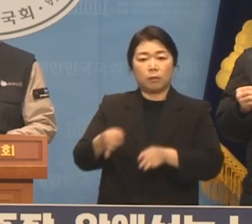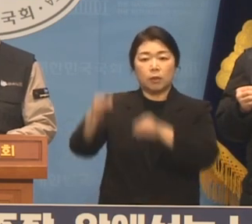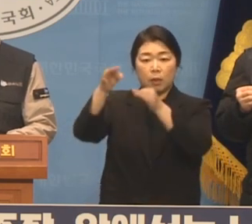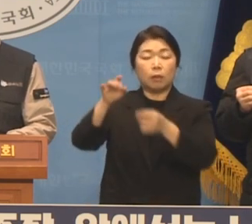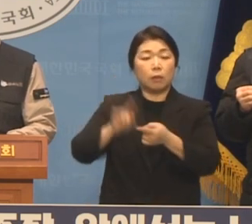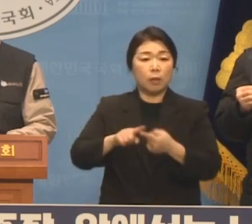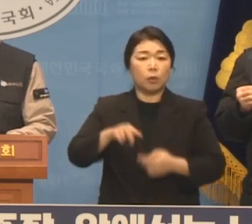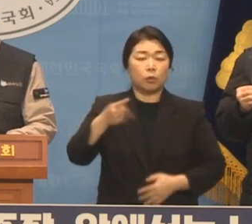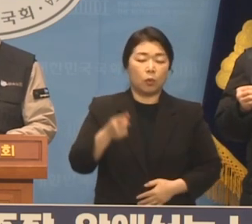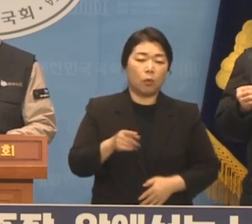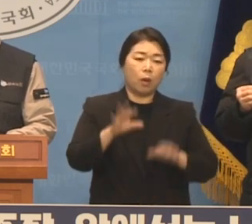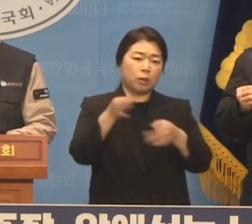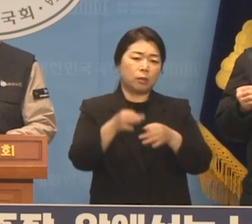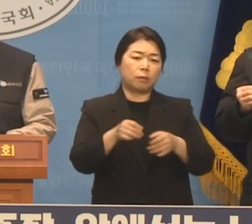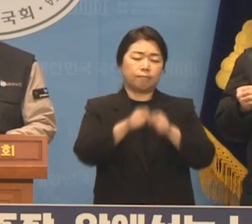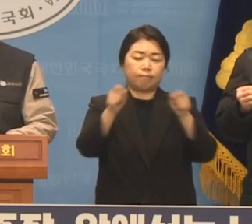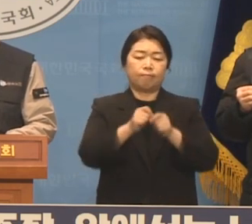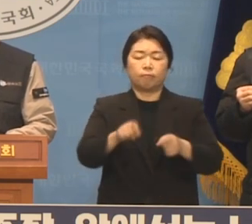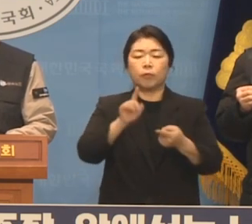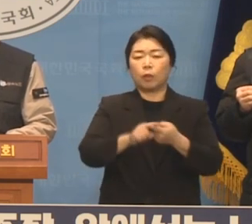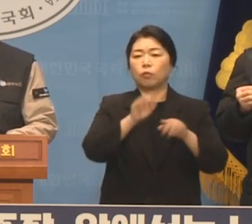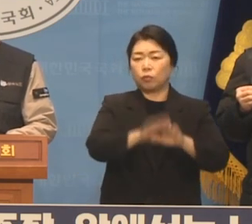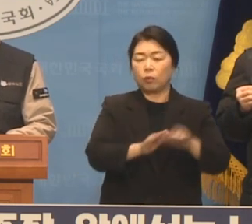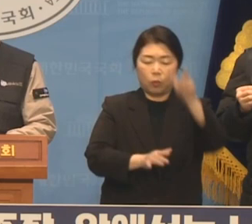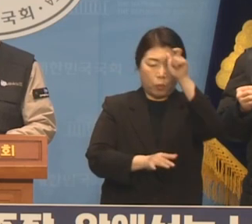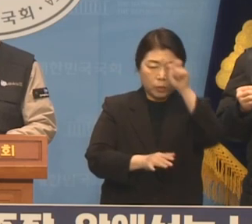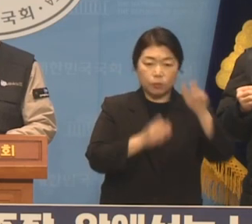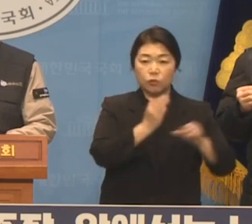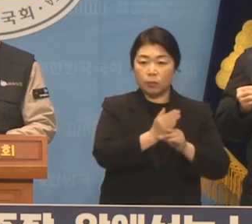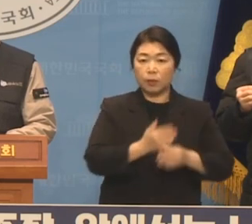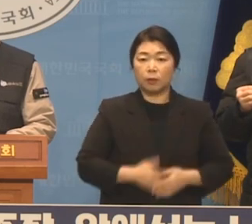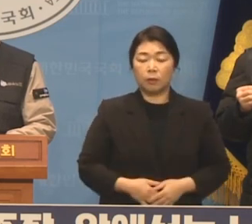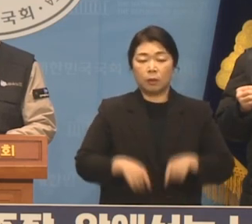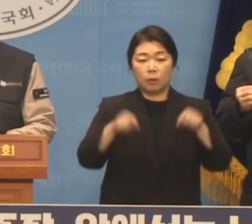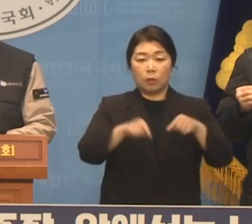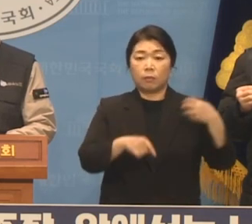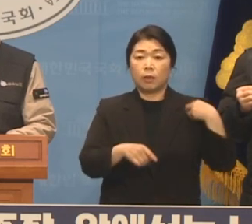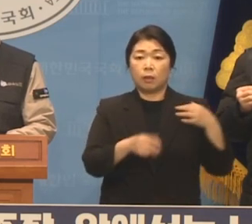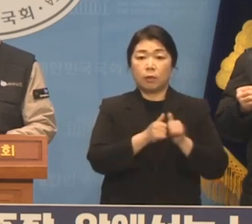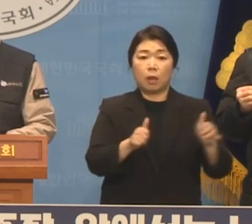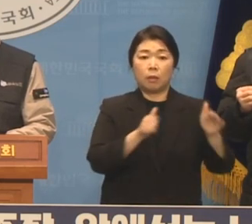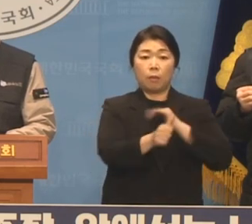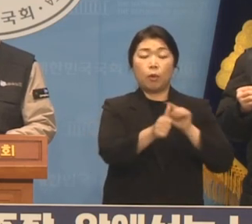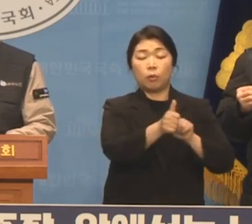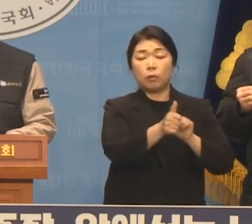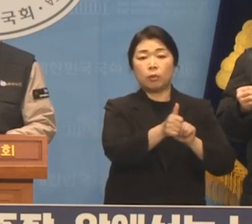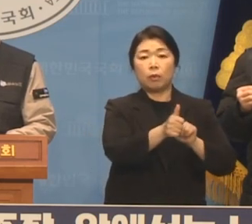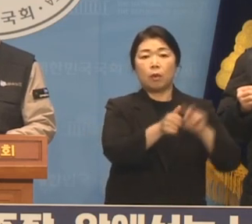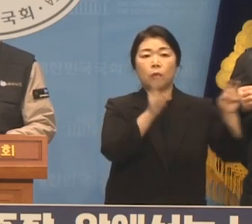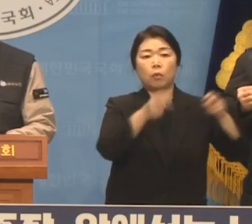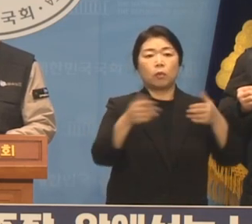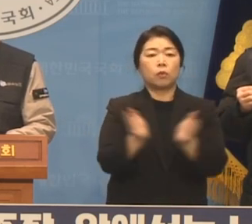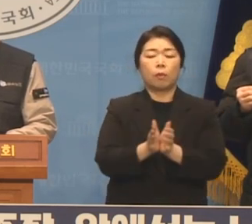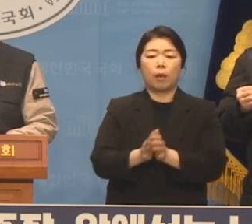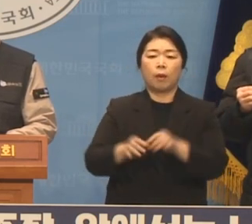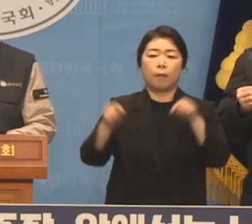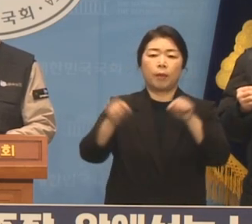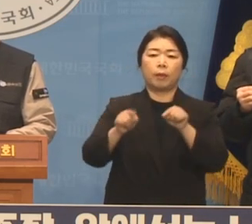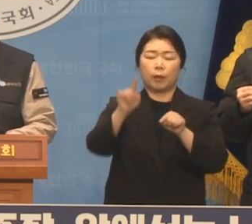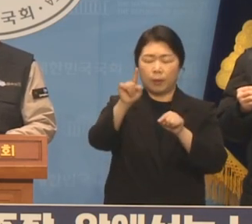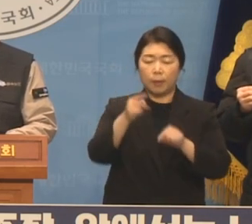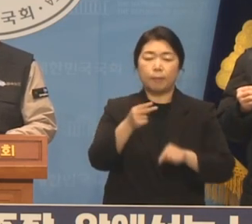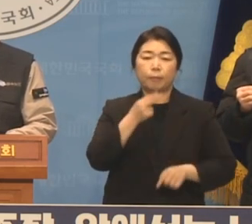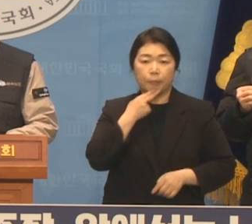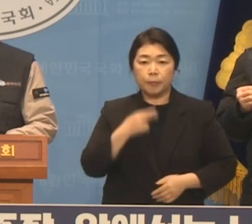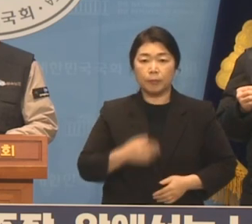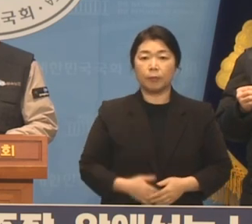대해 임금 동결말을 고집하고 있습니다. 교섭의 책임자인 대표이사는 노동자와 단 한 번도